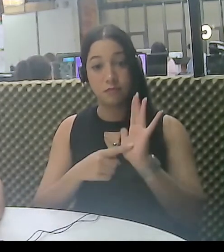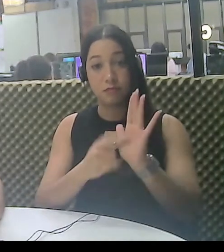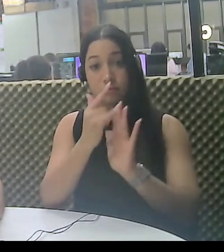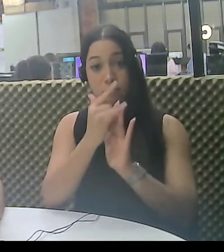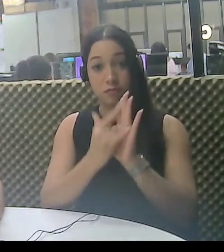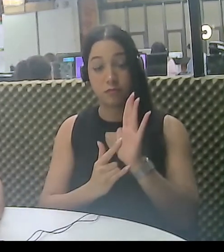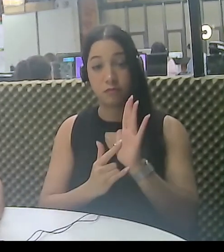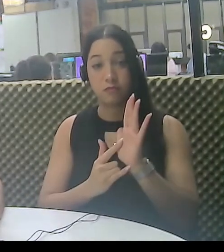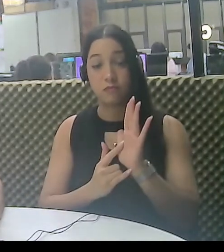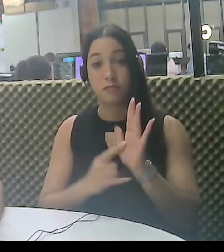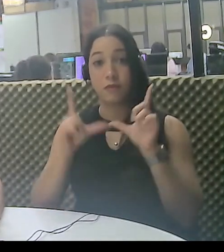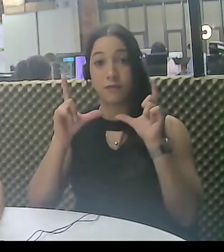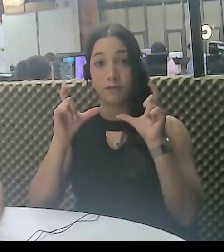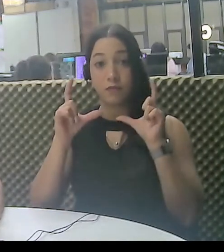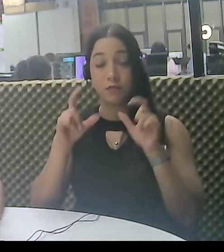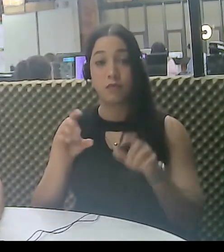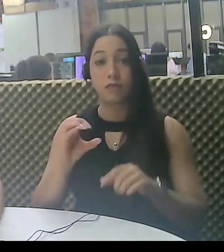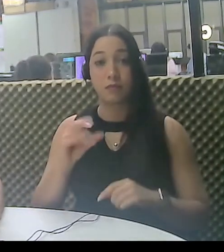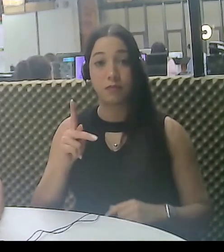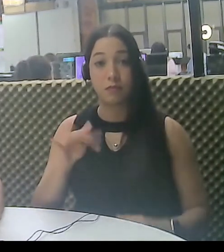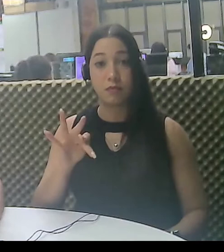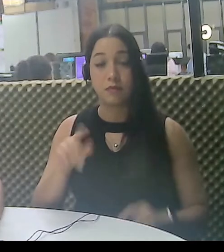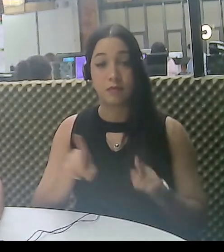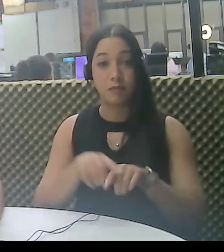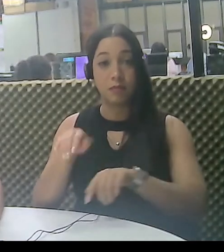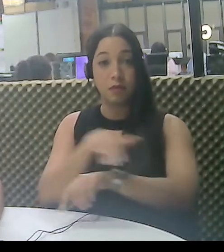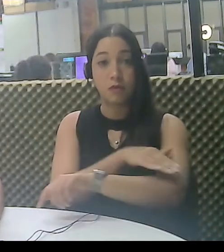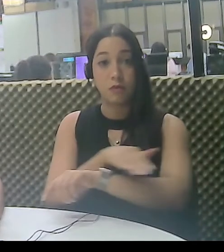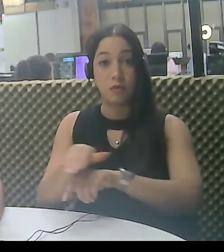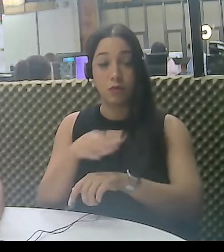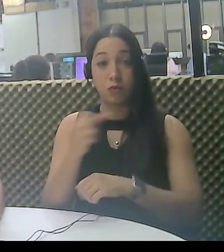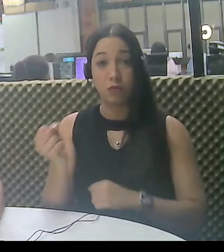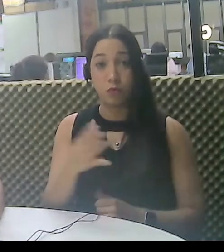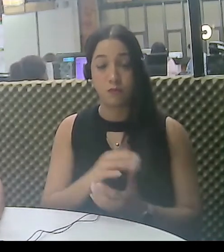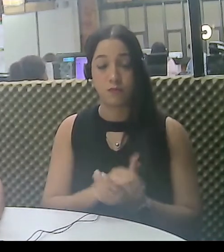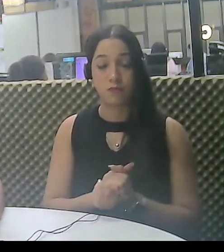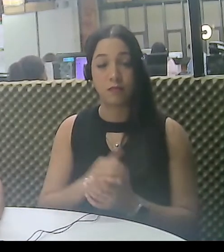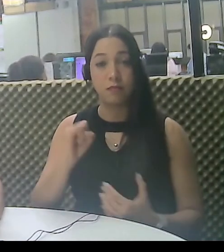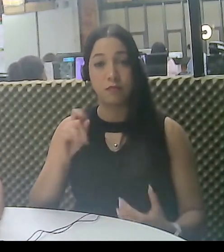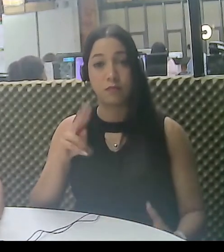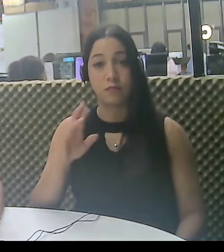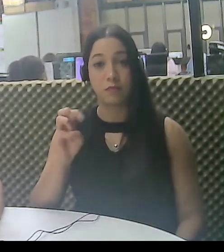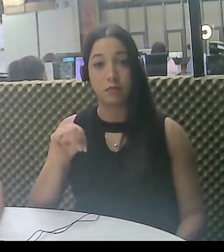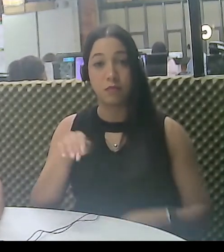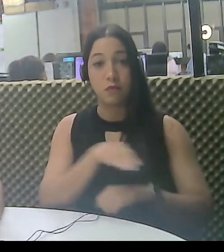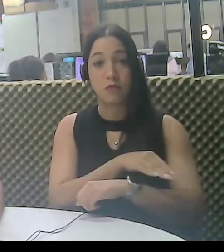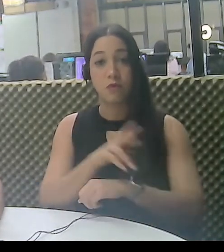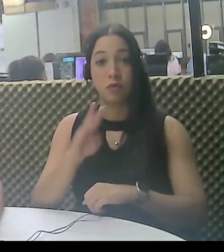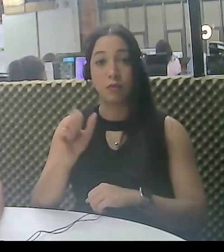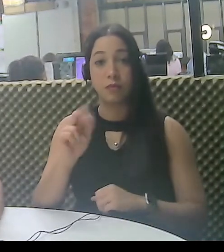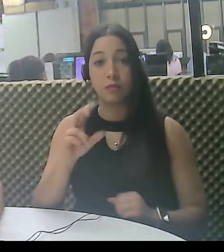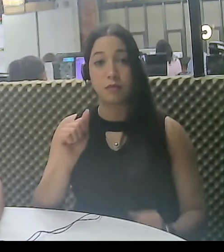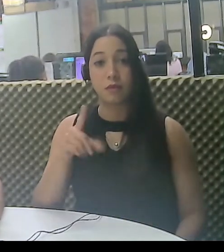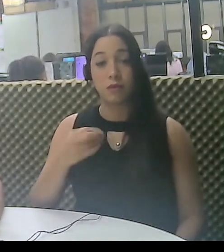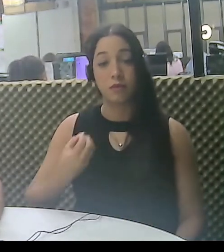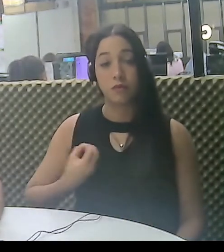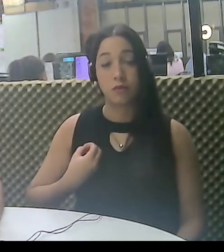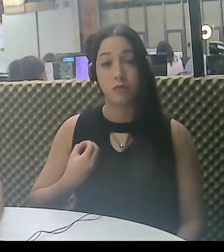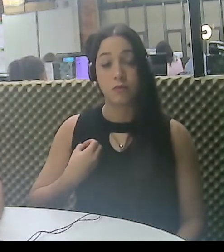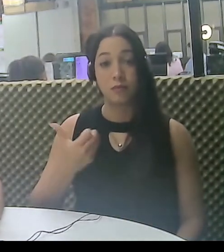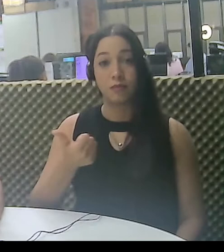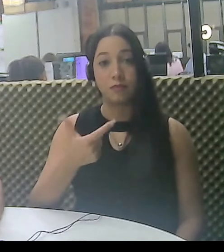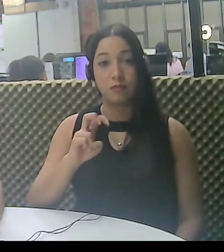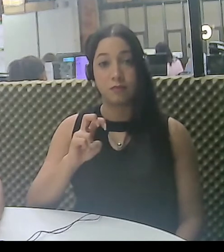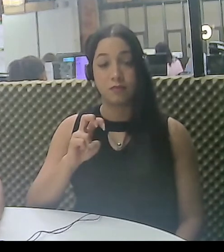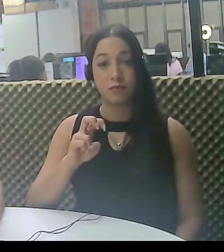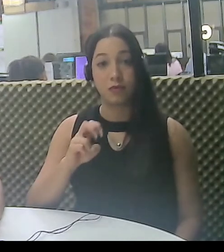documento de identificação com foto, CPF e comprovante de endereço recente. O IPREMO fica na rua Bernardo Guimarães, número 125,